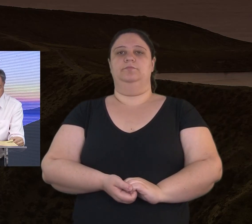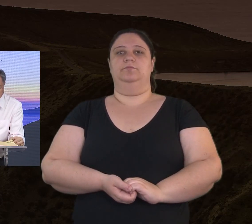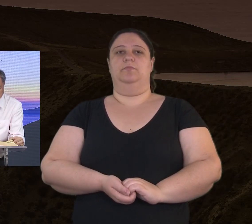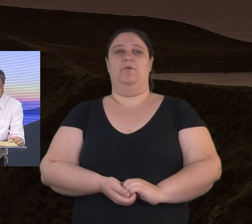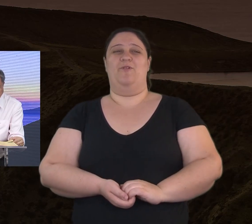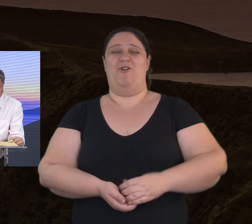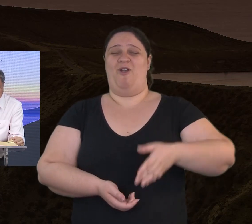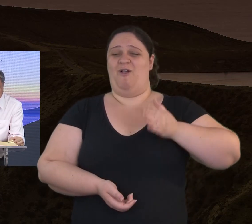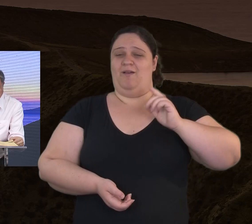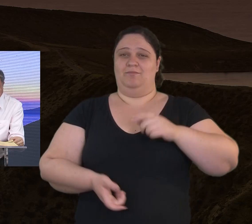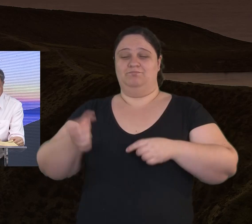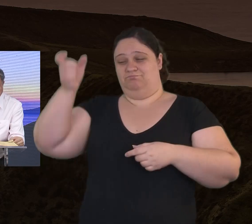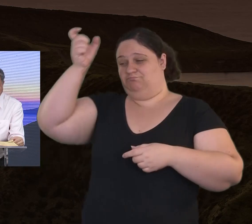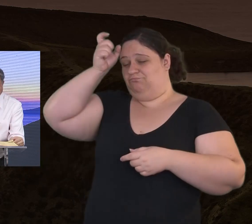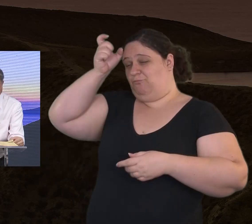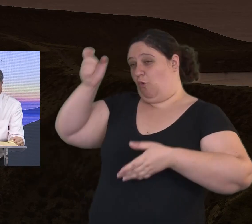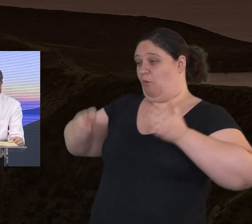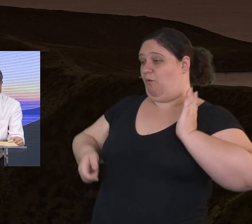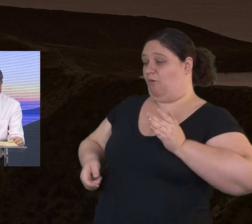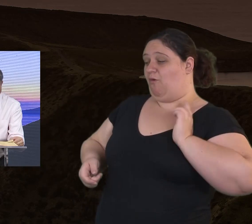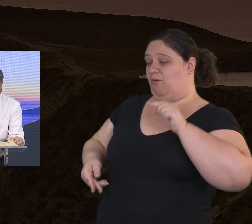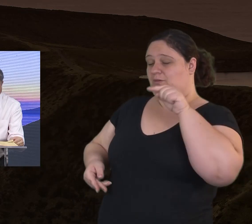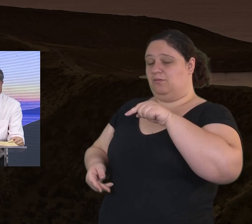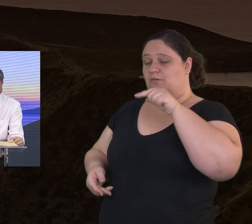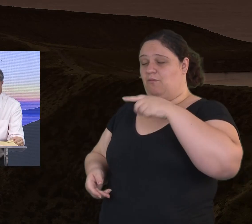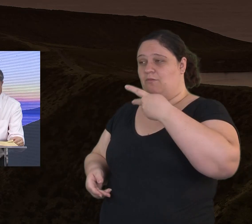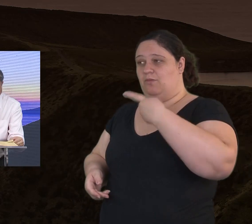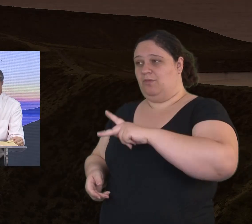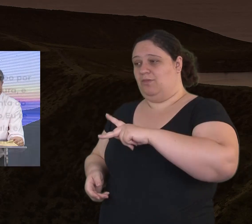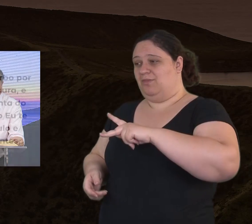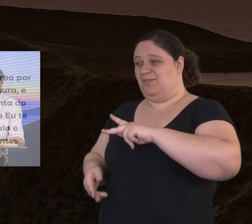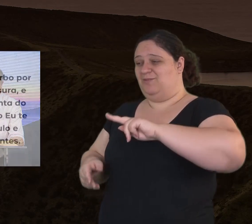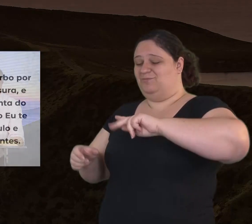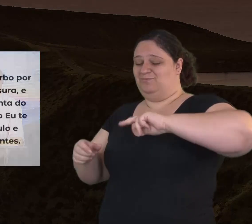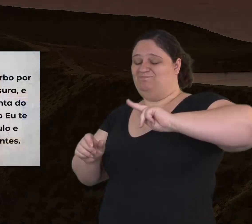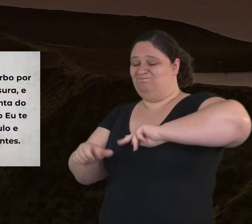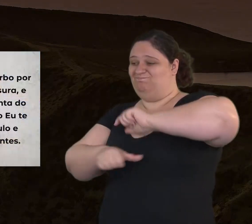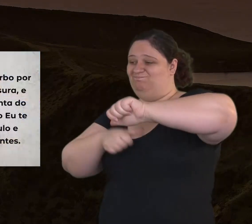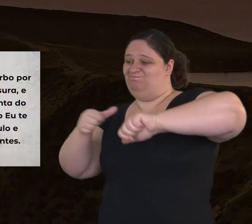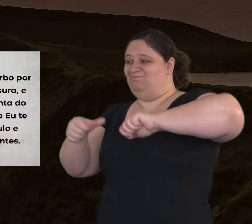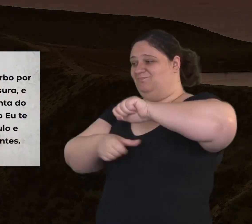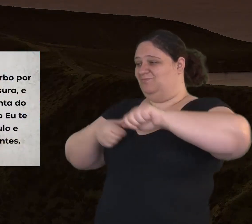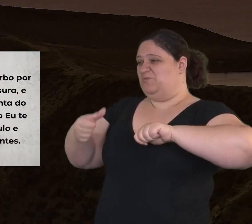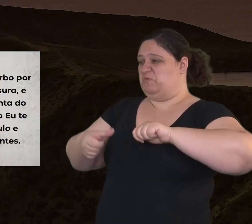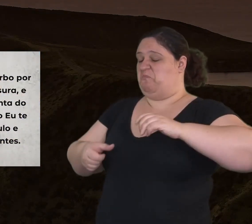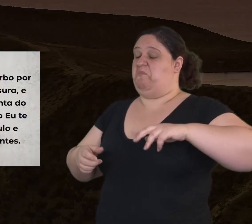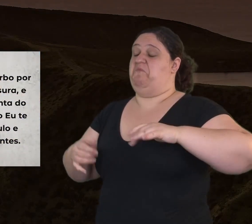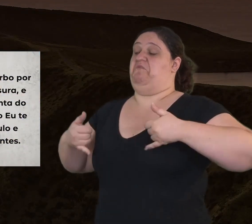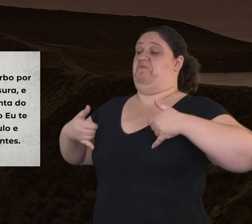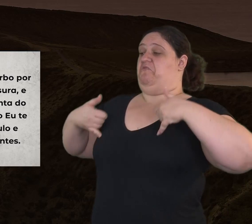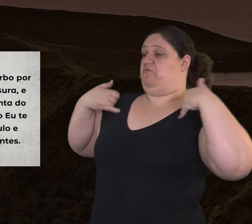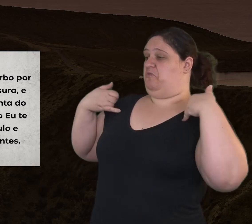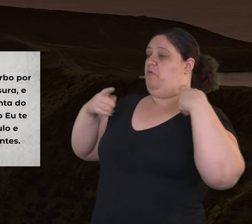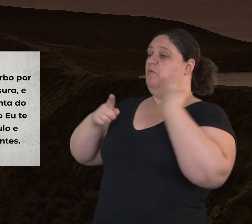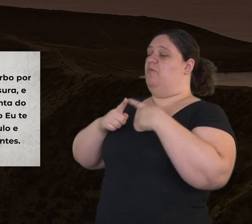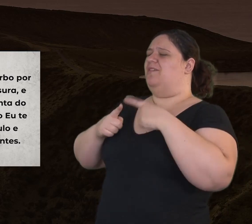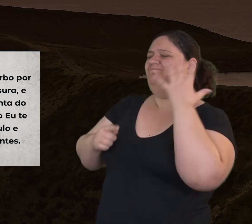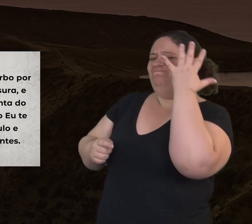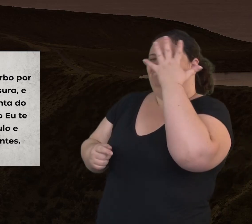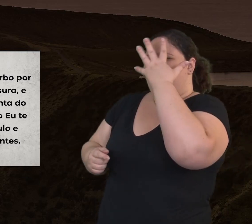coração tornou-se altivo e soberbo por causa da sua impressionante formosura,